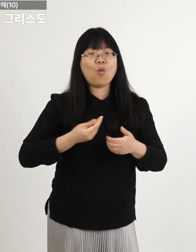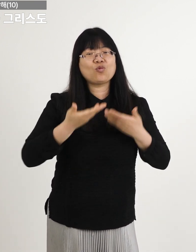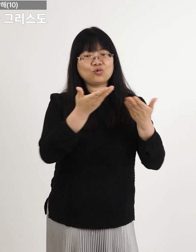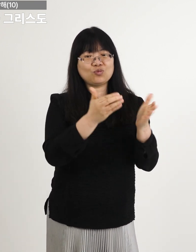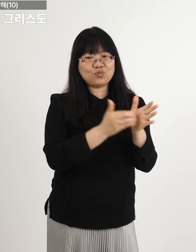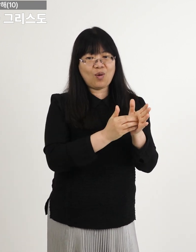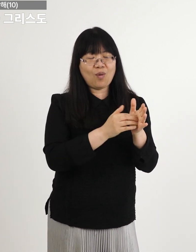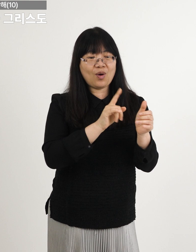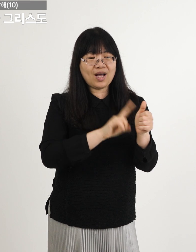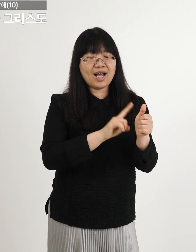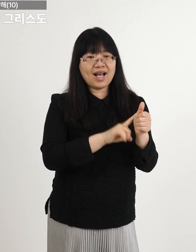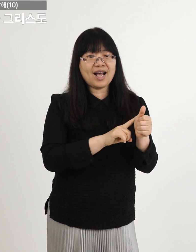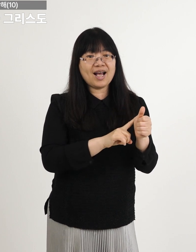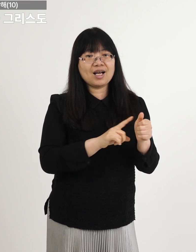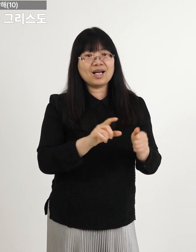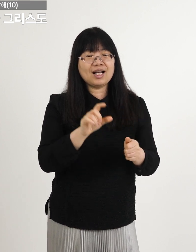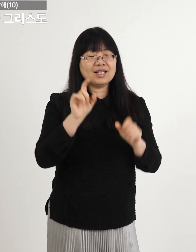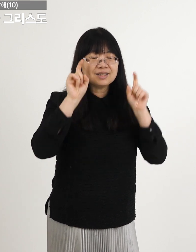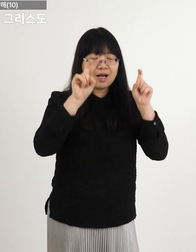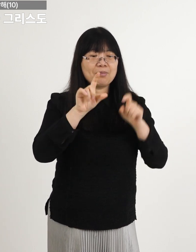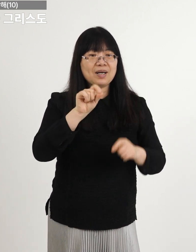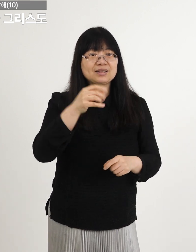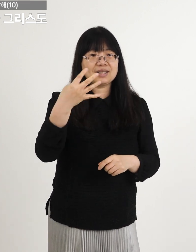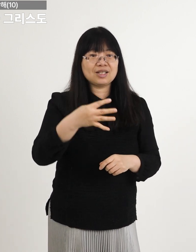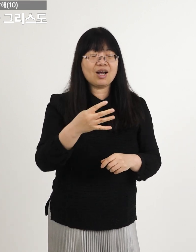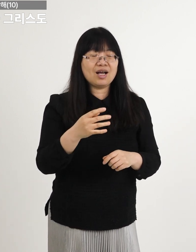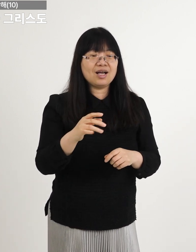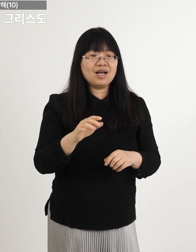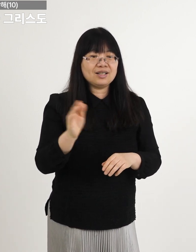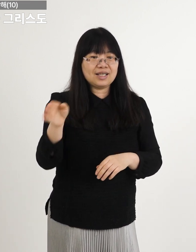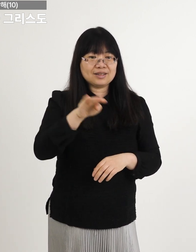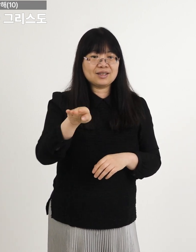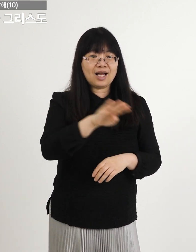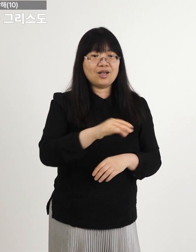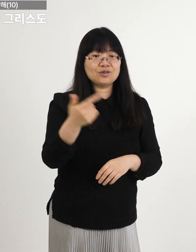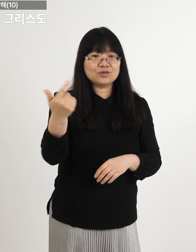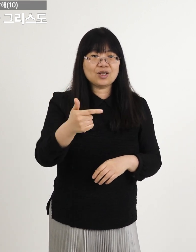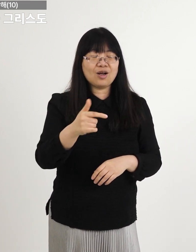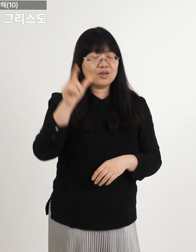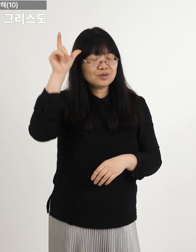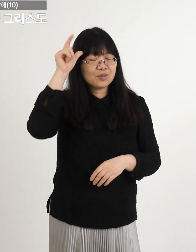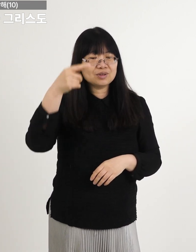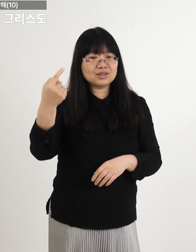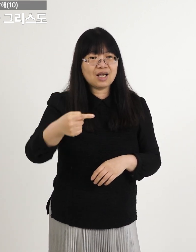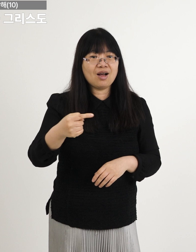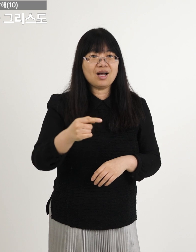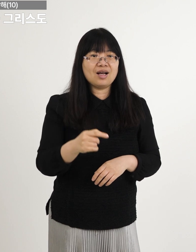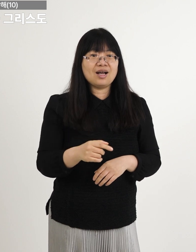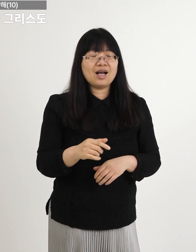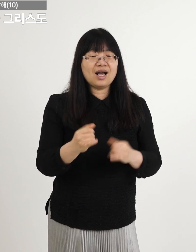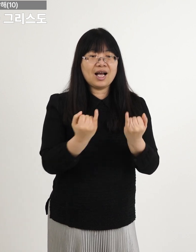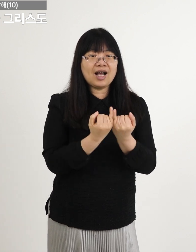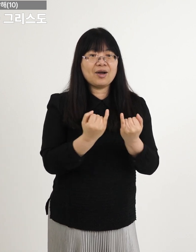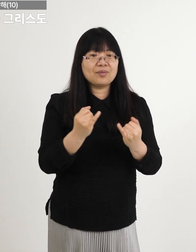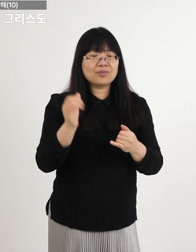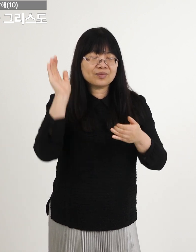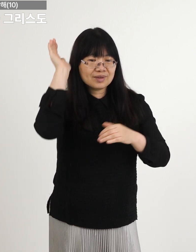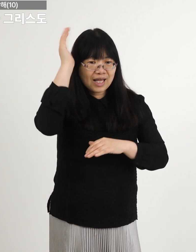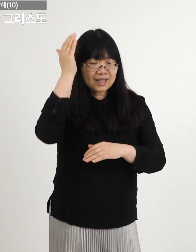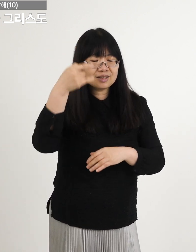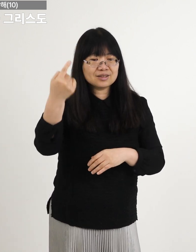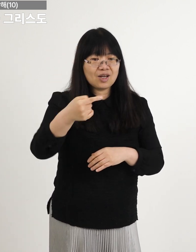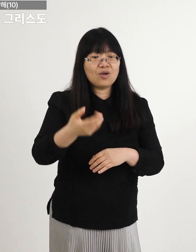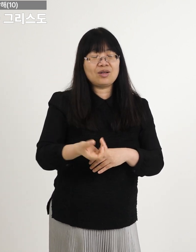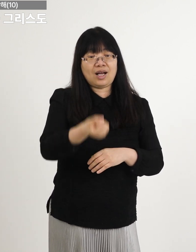주시니 그가 양 14,000과 낙타 6,000과 소 1,000겨리와 암나귀 1,000을 두었고. 자,